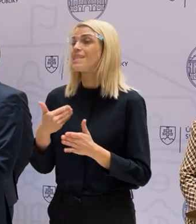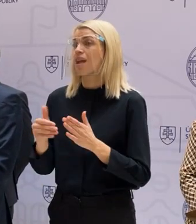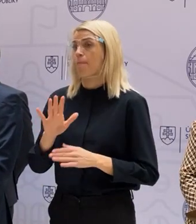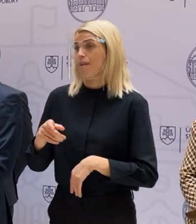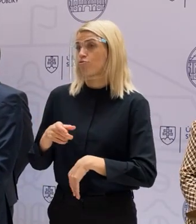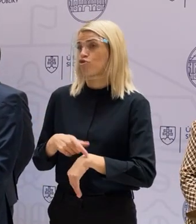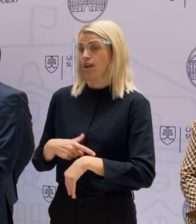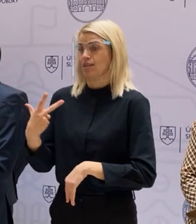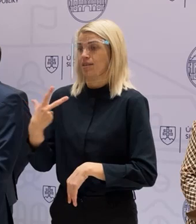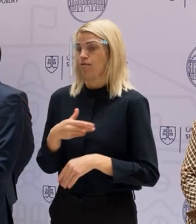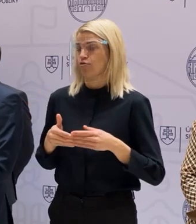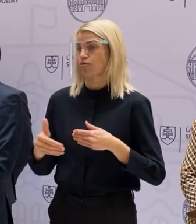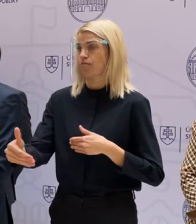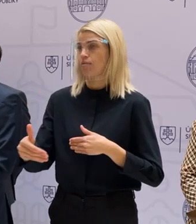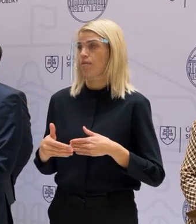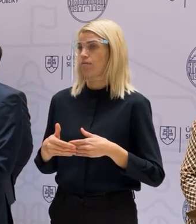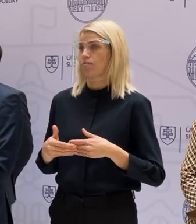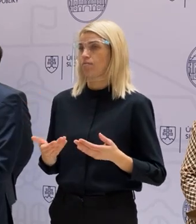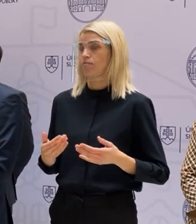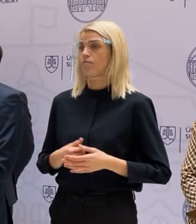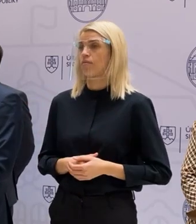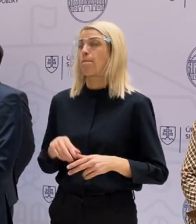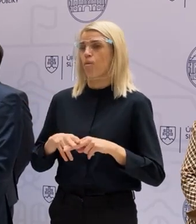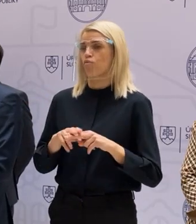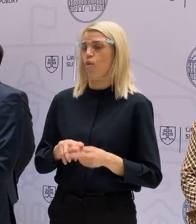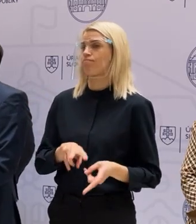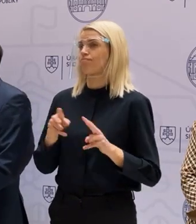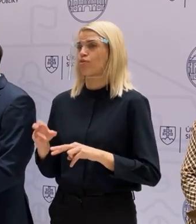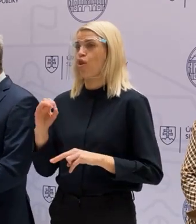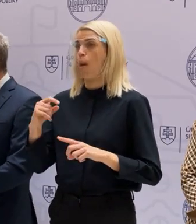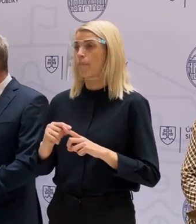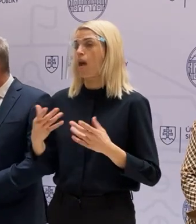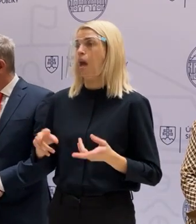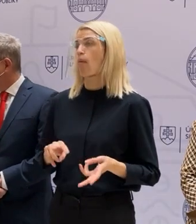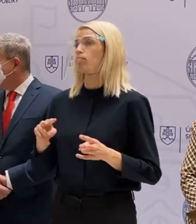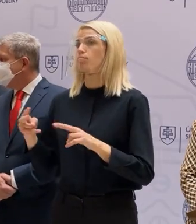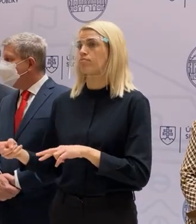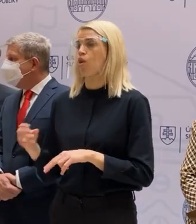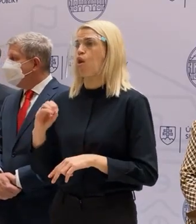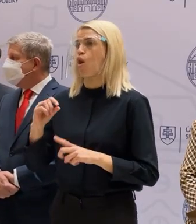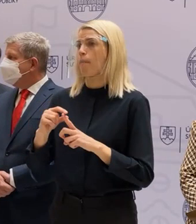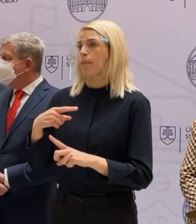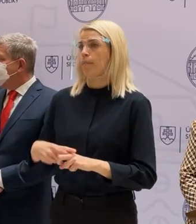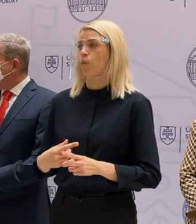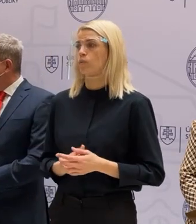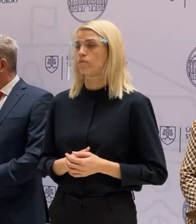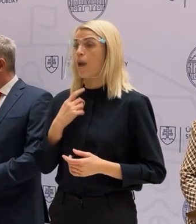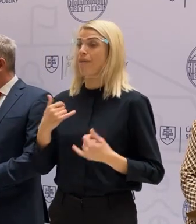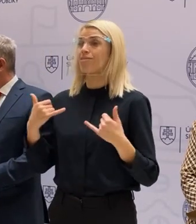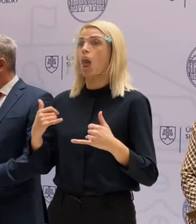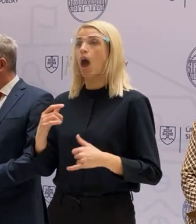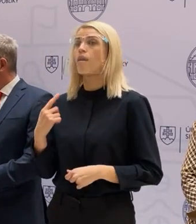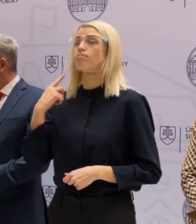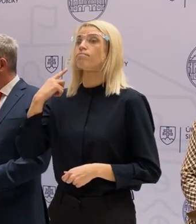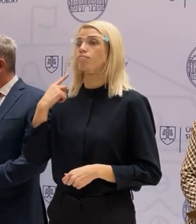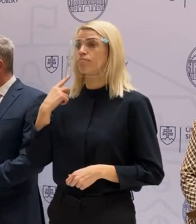čas sa zaočkovať. Budú okamžite preradení do režimu OP, prípadne OP+. No, nestihajú to už v podstate, ak sa to dozvedia teraz